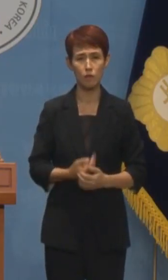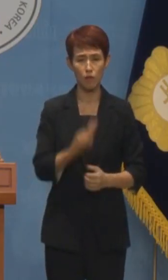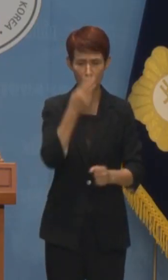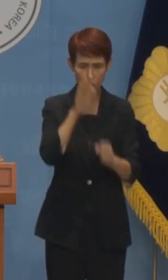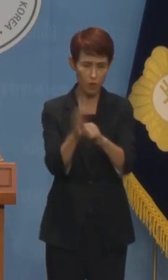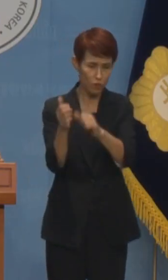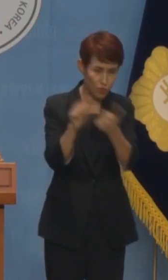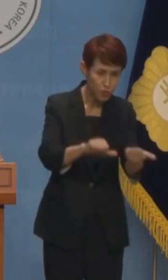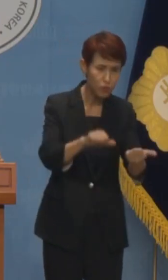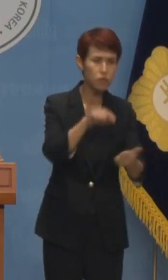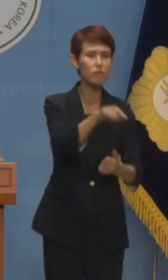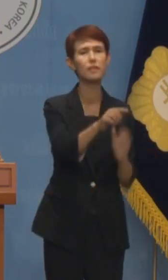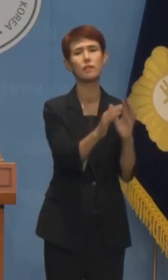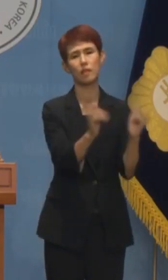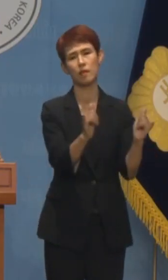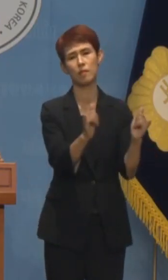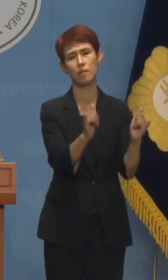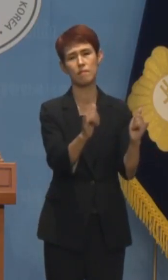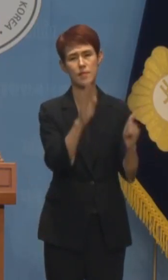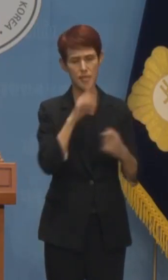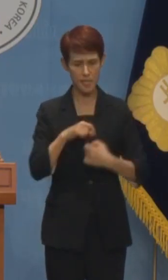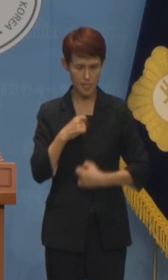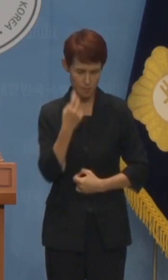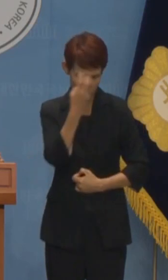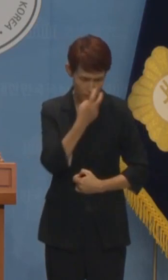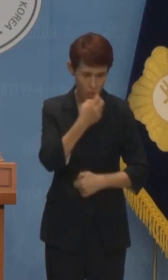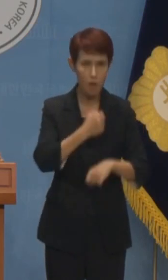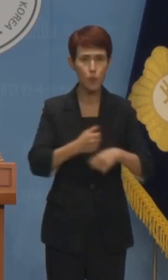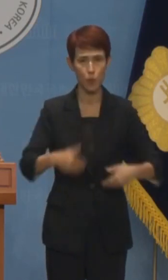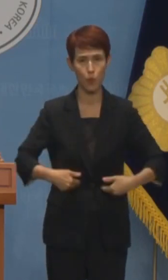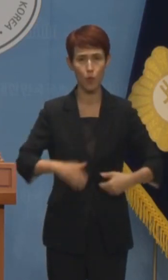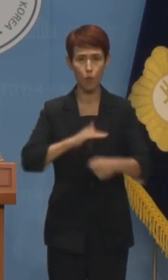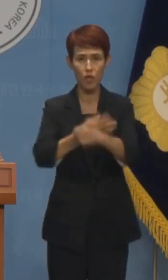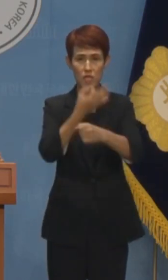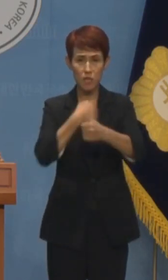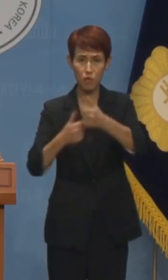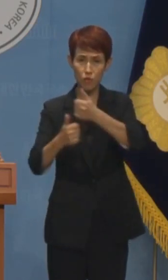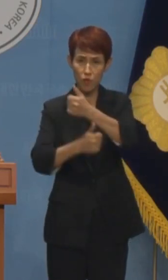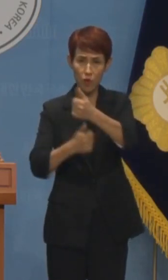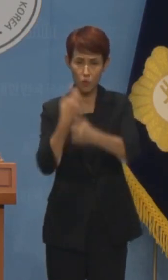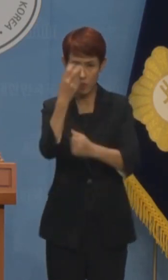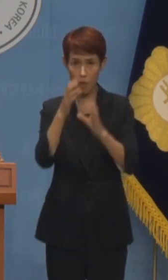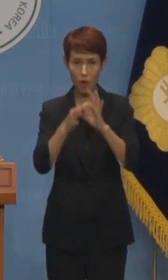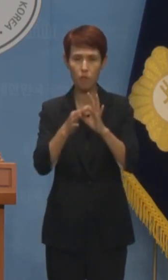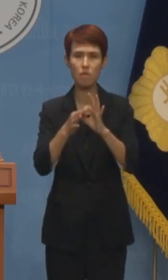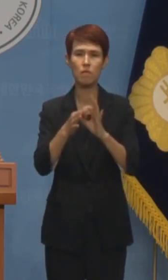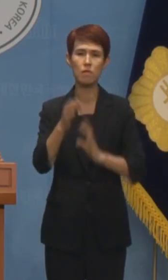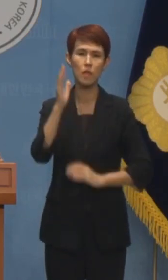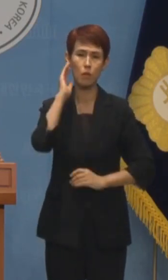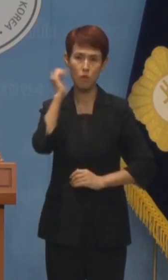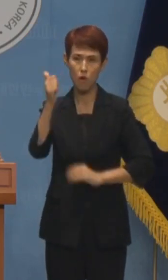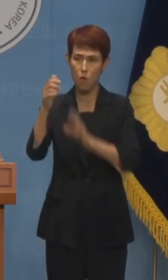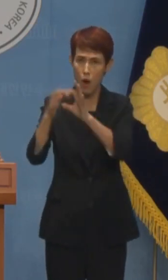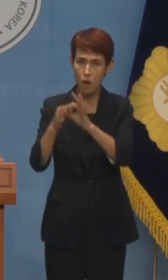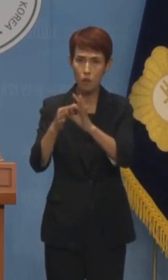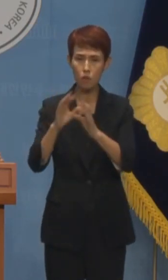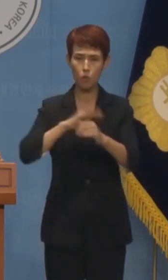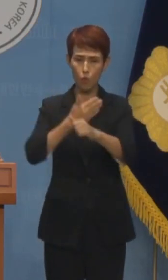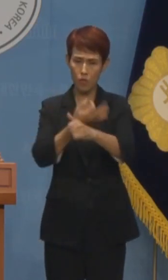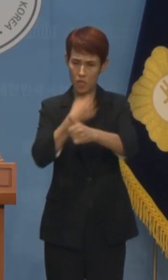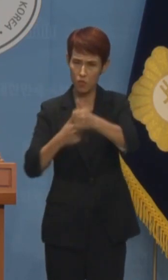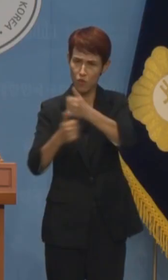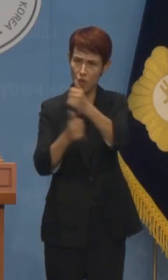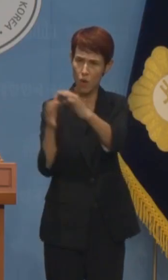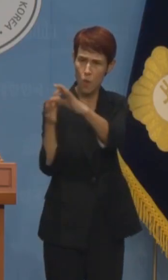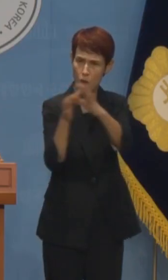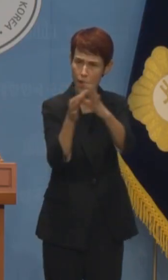권익위 국장의 죽음의 진실과 권익위 조사에 대한 용산과 권익위 수뇌부의 윤석열